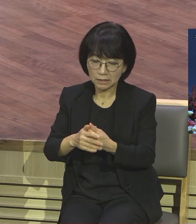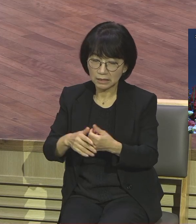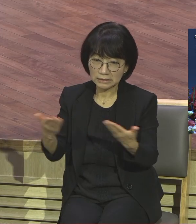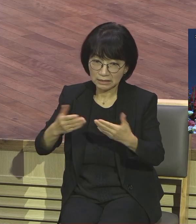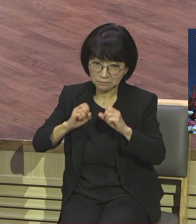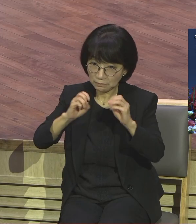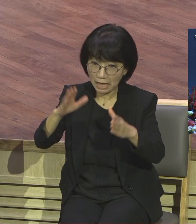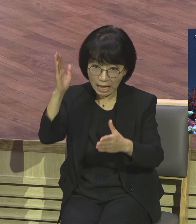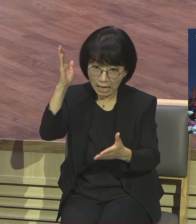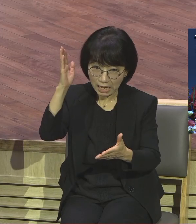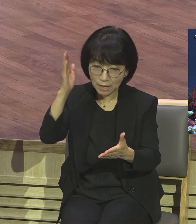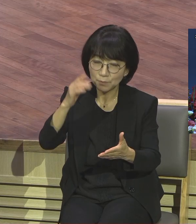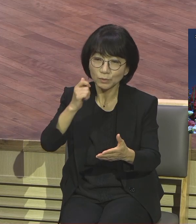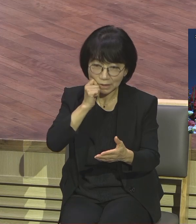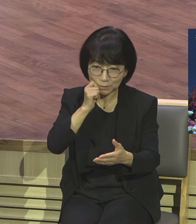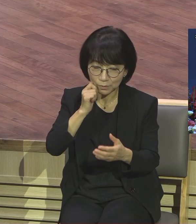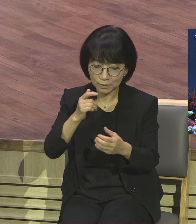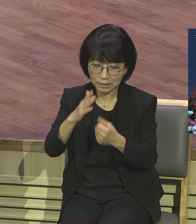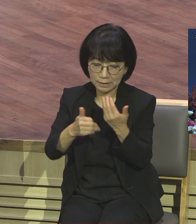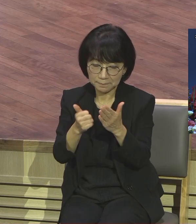전도지나 만드시라고.